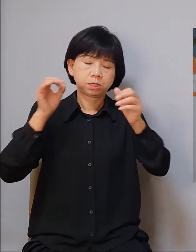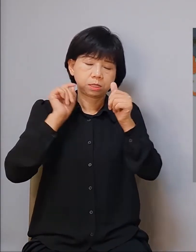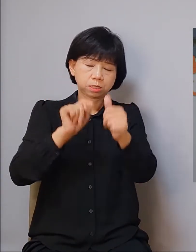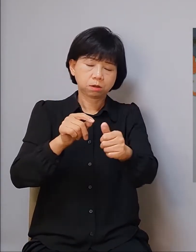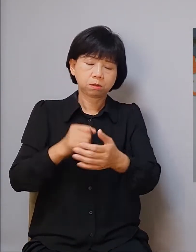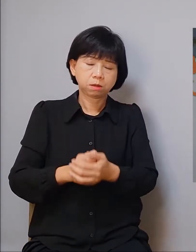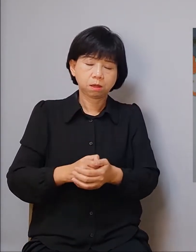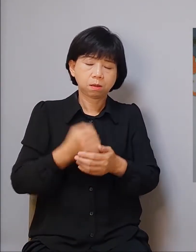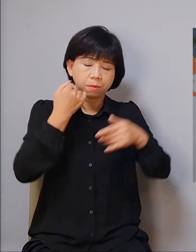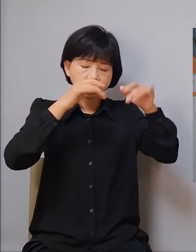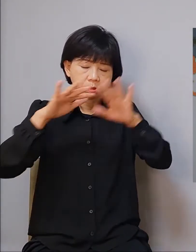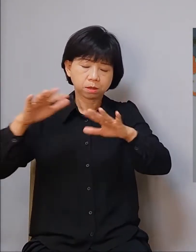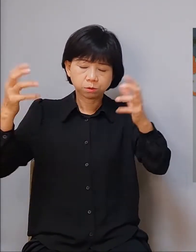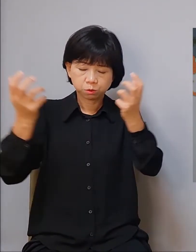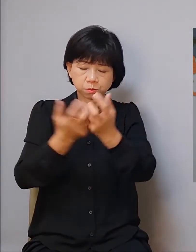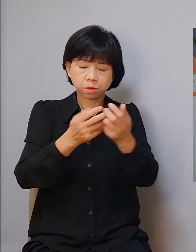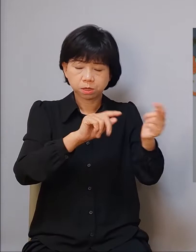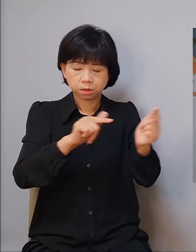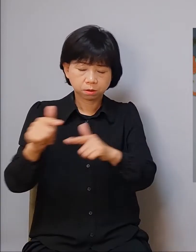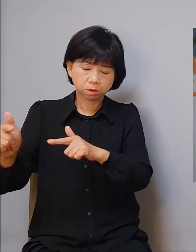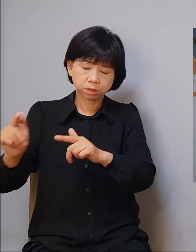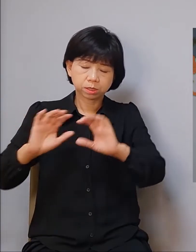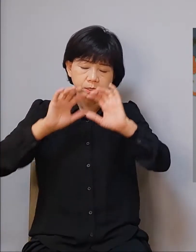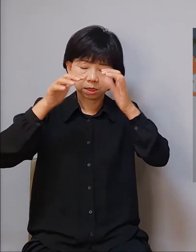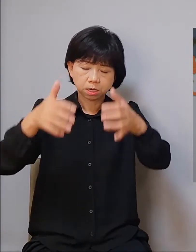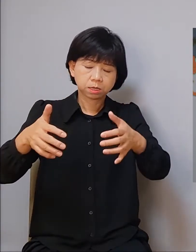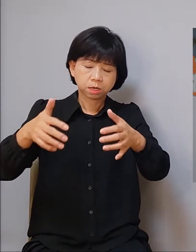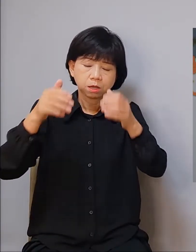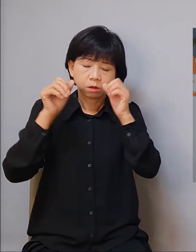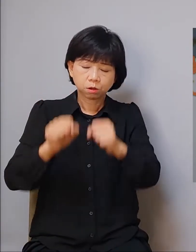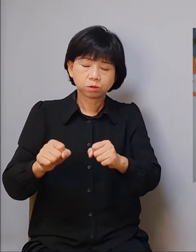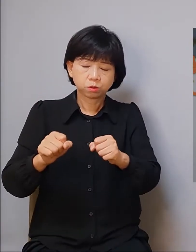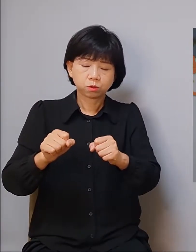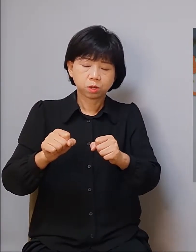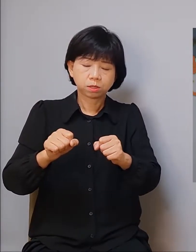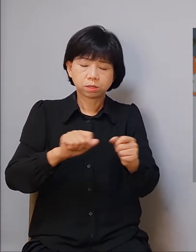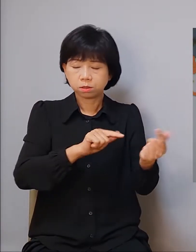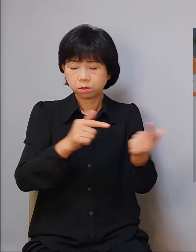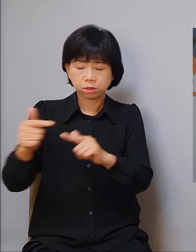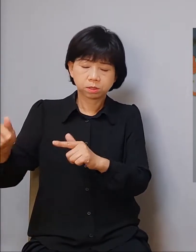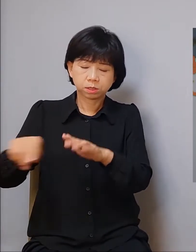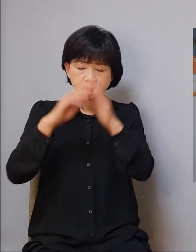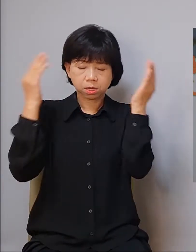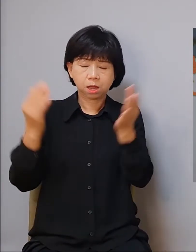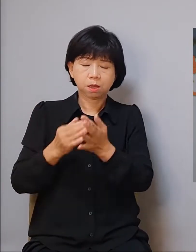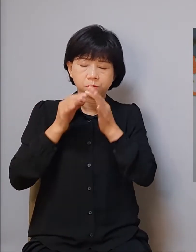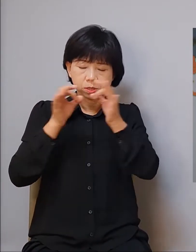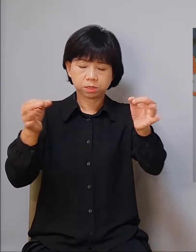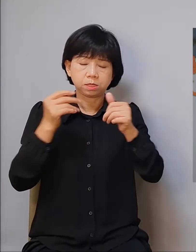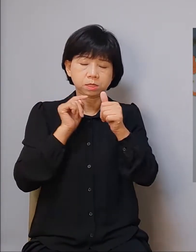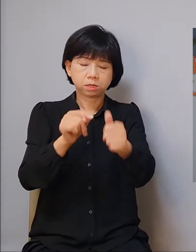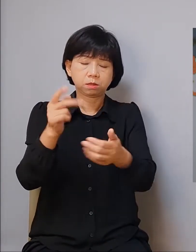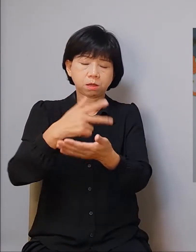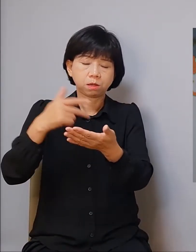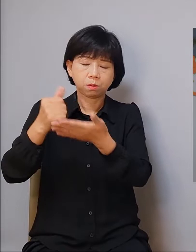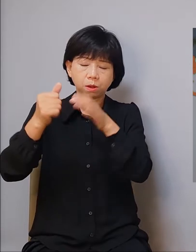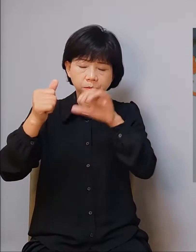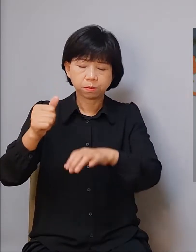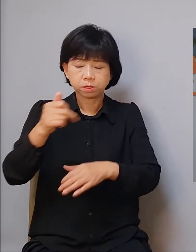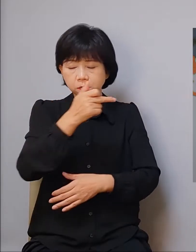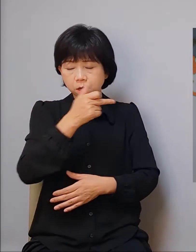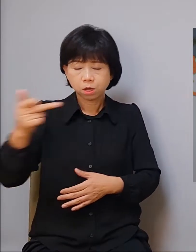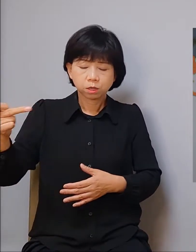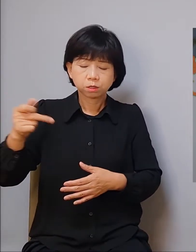소리칠지어다. 바다와 거기 충만한 것과 세계와 그 중에 거주하는 자는 다 외칠지어다. 여호와 앞에서 큰